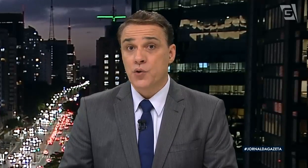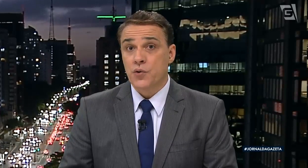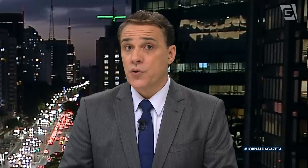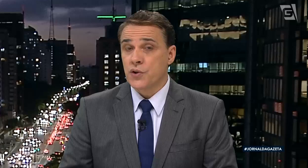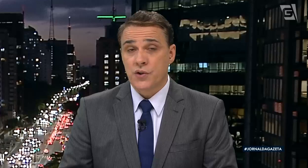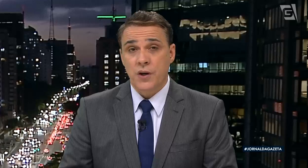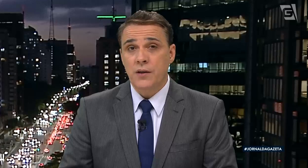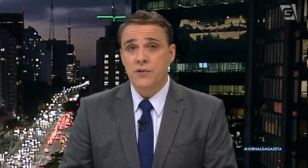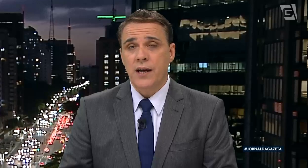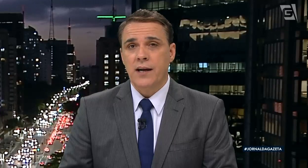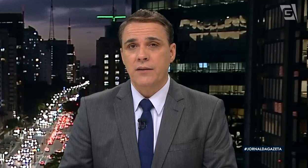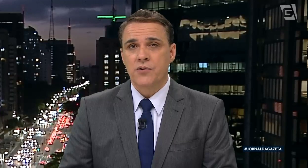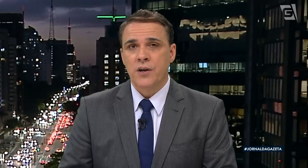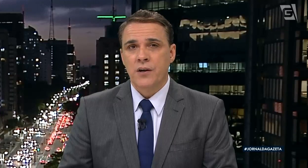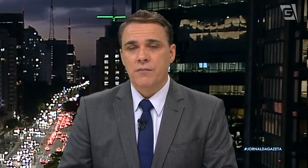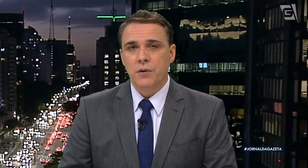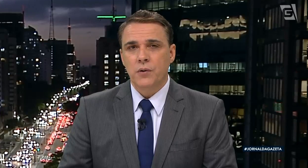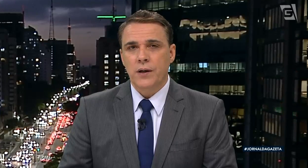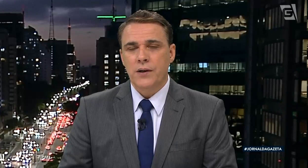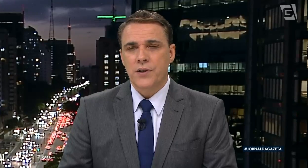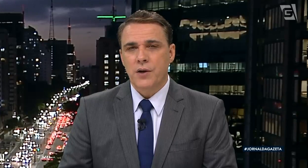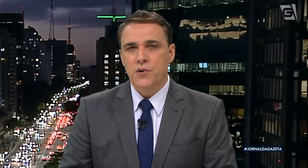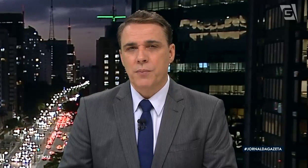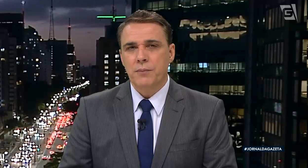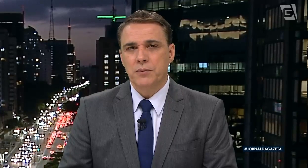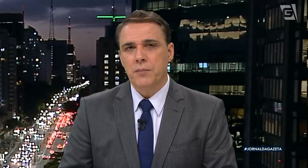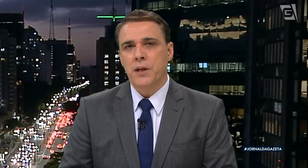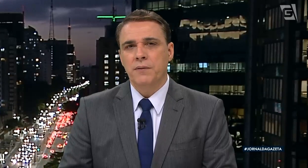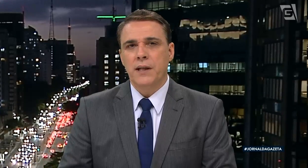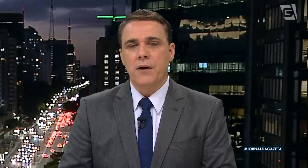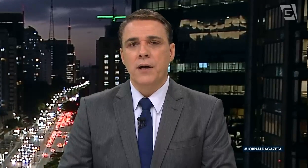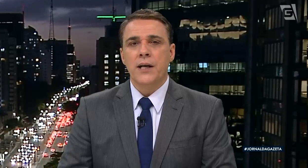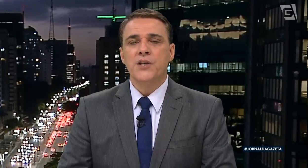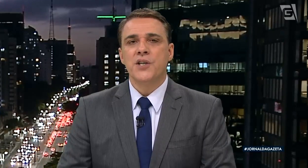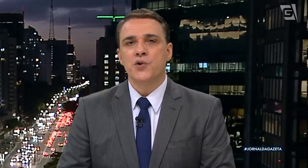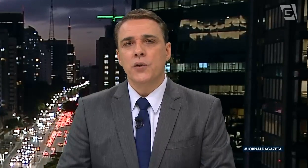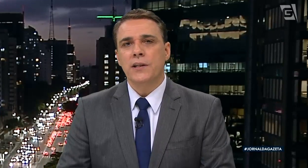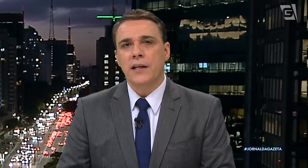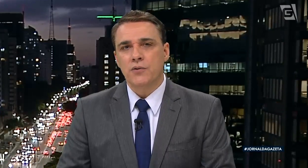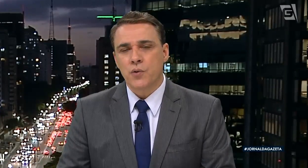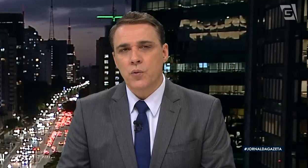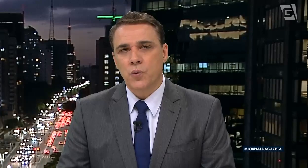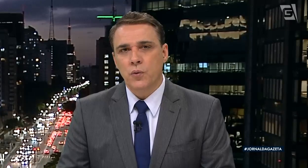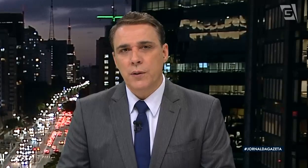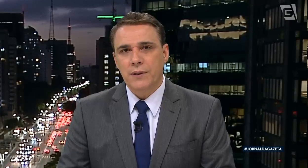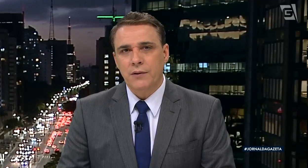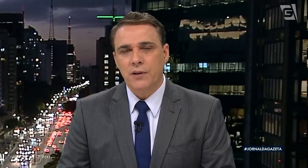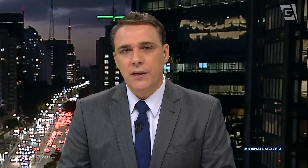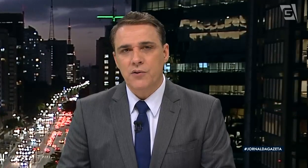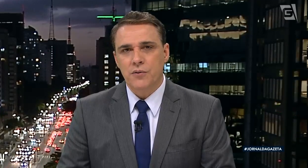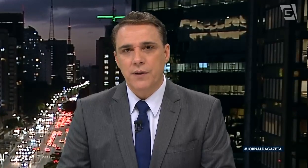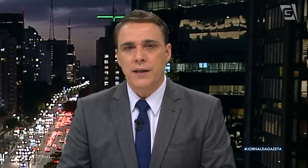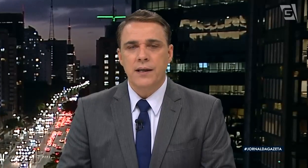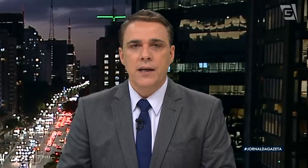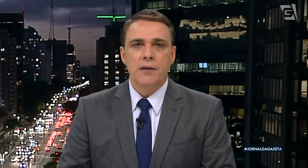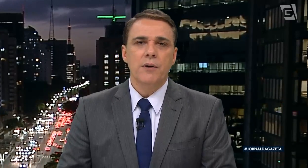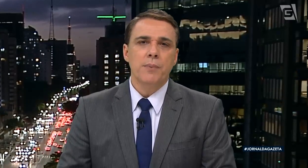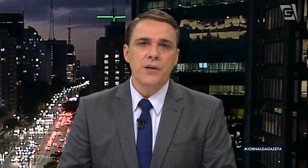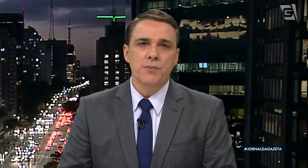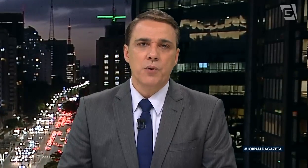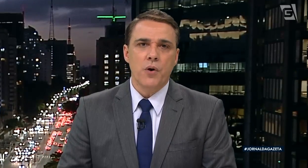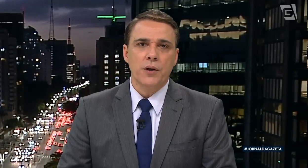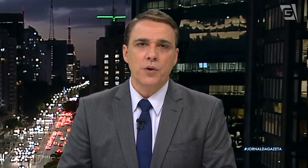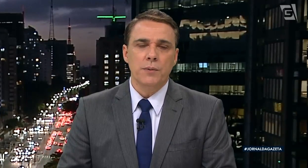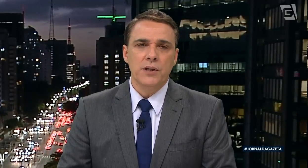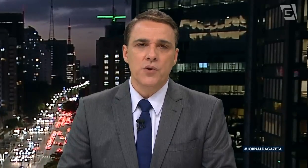em discursos cheio de recados voltou a criticar o Supremo Tribunal Federal e se solidarizou com o deputado Daniel Silveira